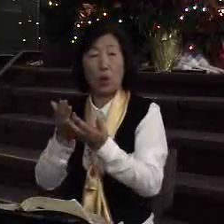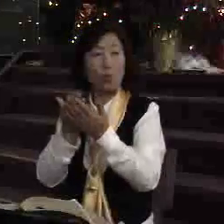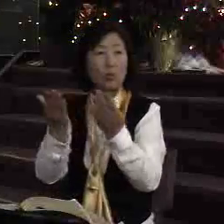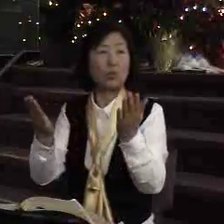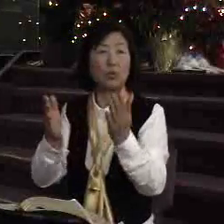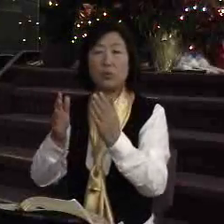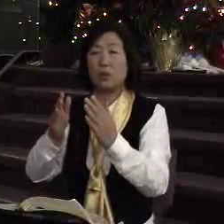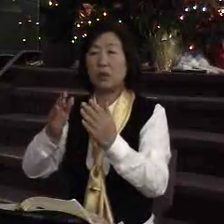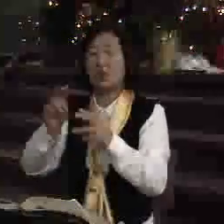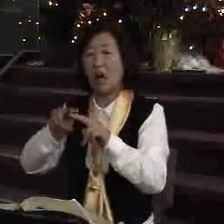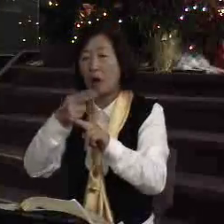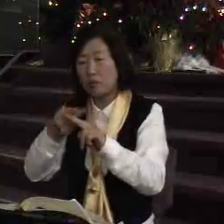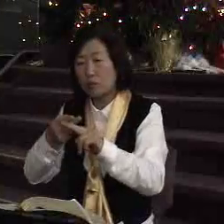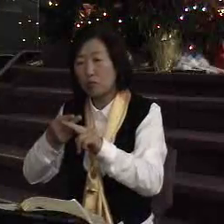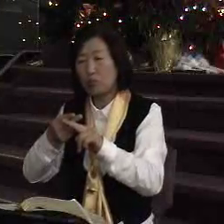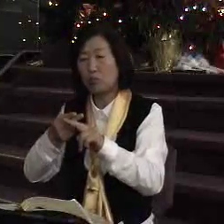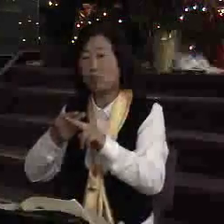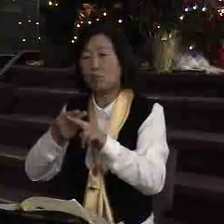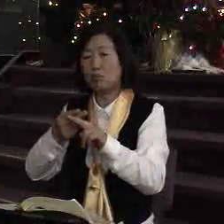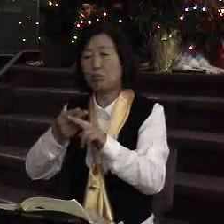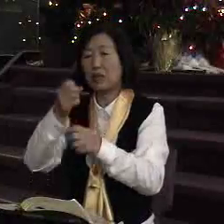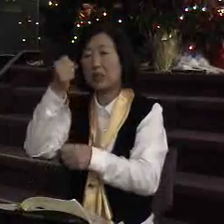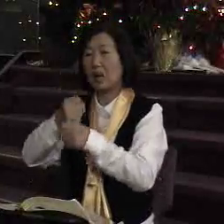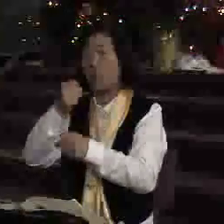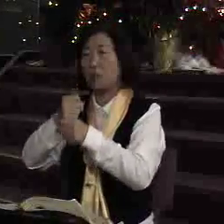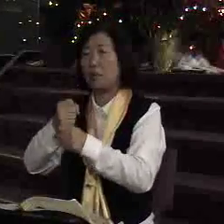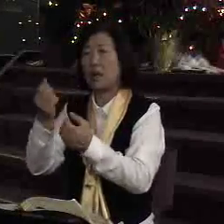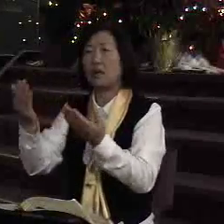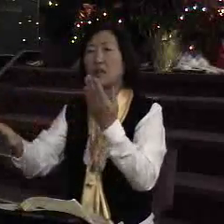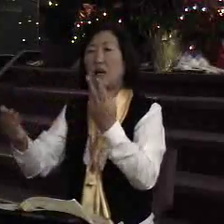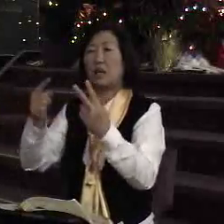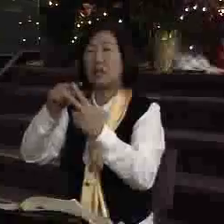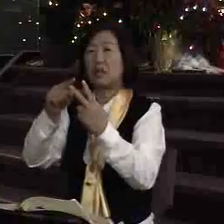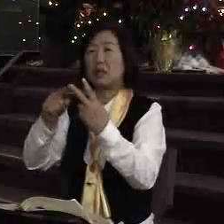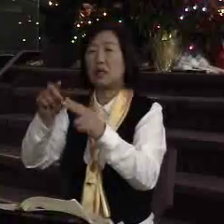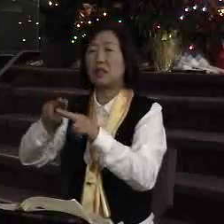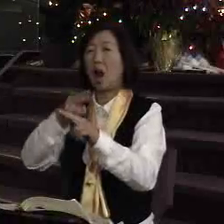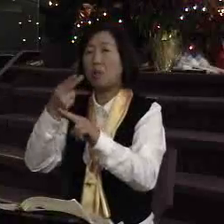여러분, 상품과 작품의 차이를 생각해 보셨나요?